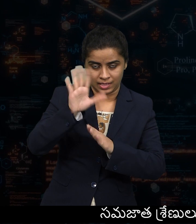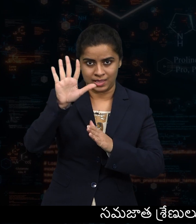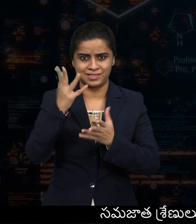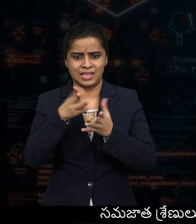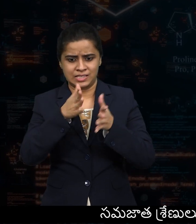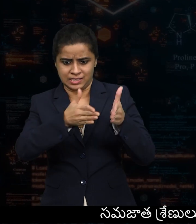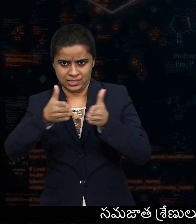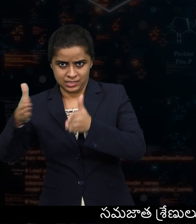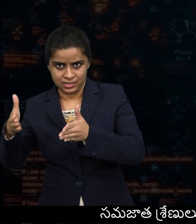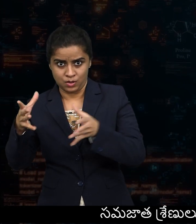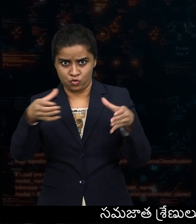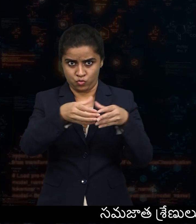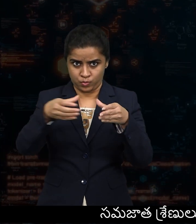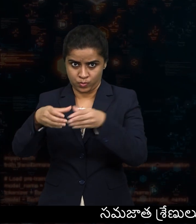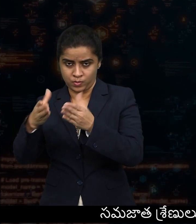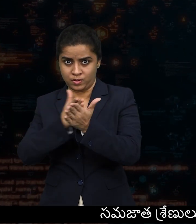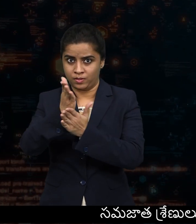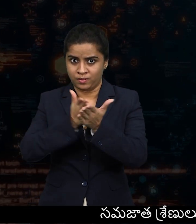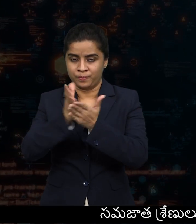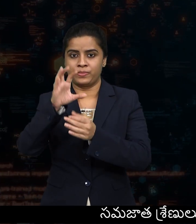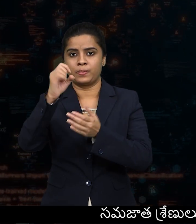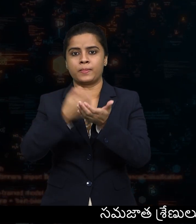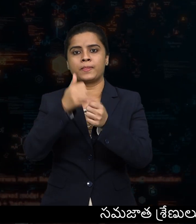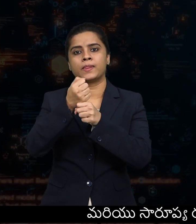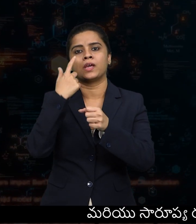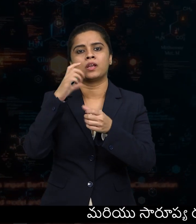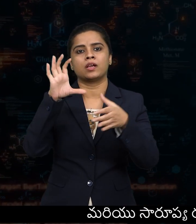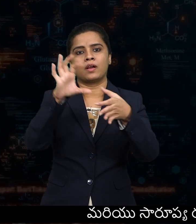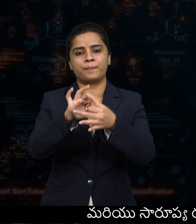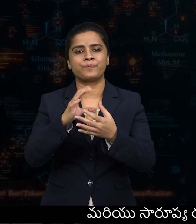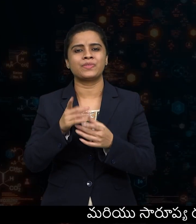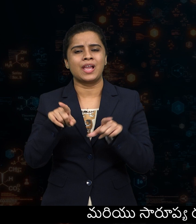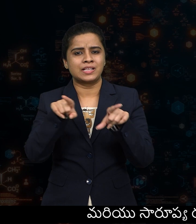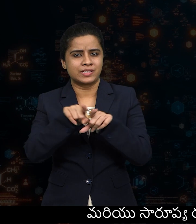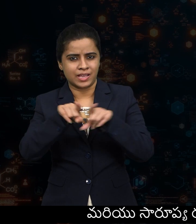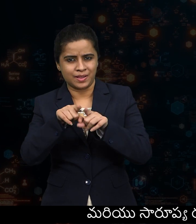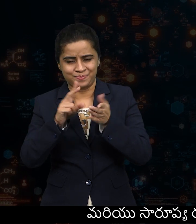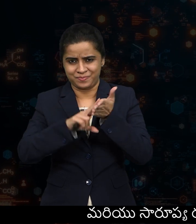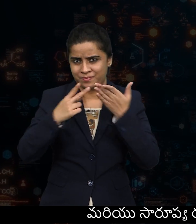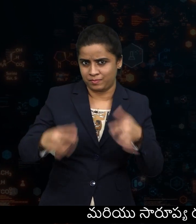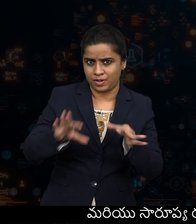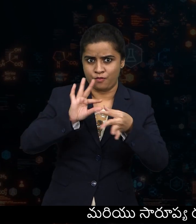సమజాత శ్రేణులు అనేవి ఒకే సాధారణ సూత్రం మరియు సారూప్య రసాయన లక్షణాలను కలిగి ఉన్న